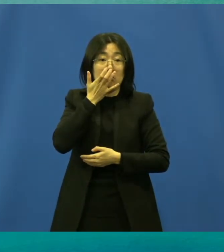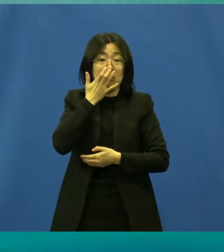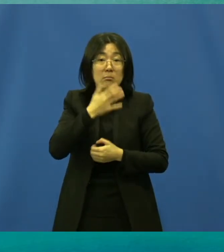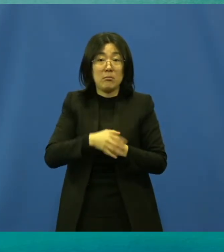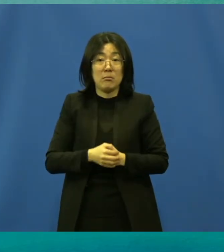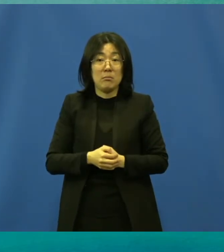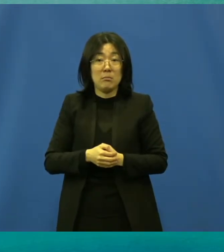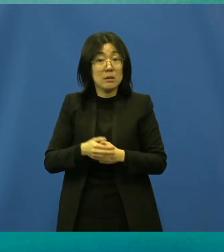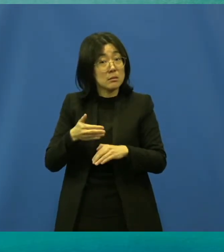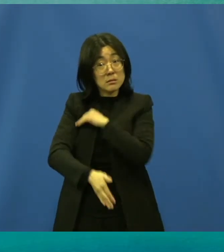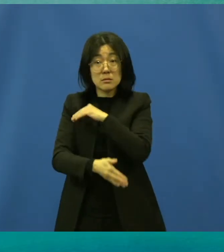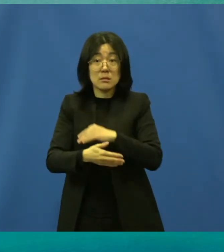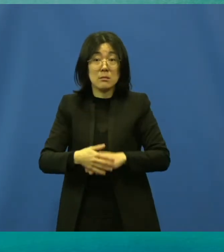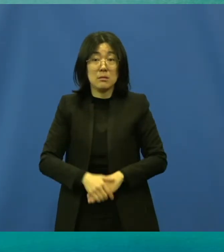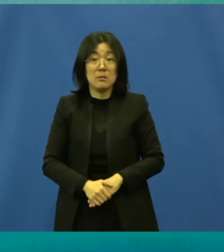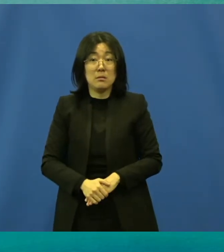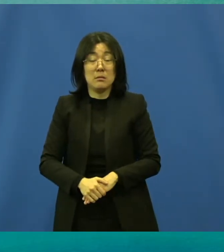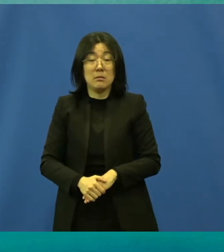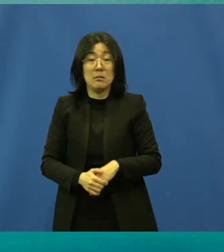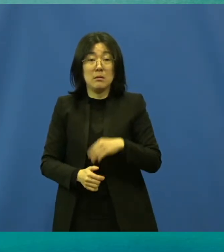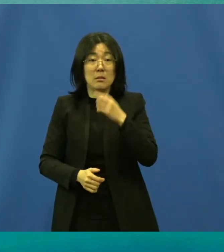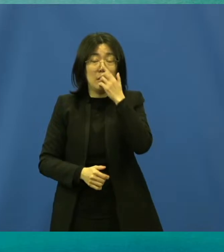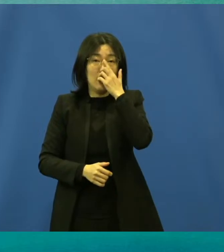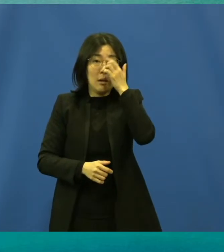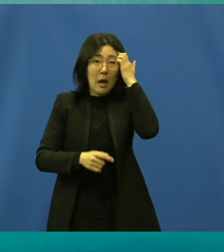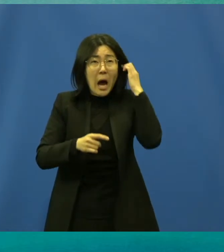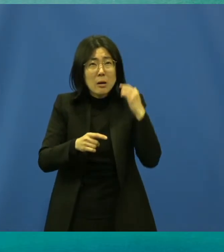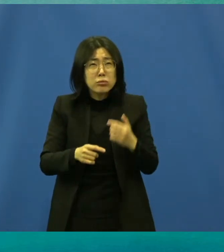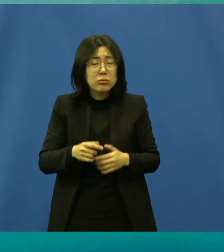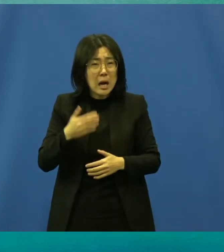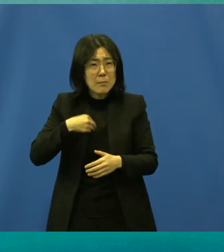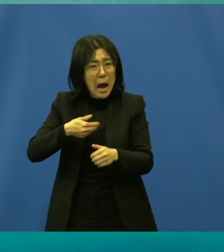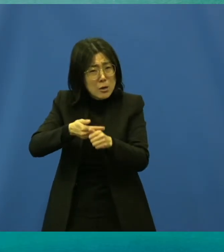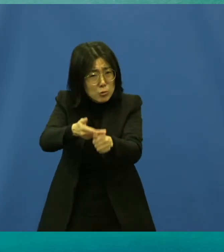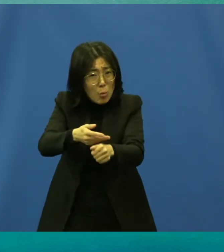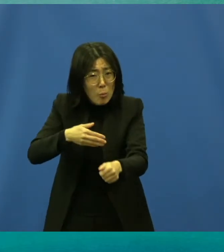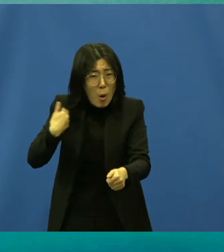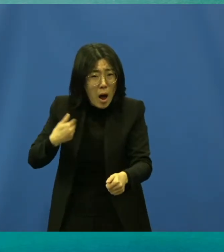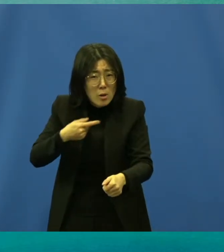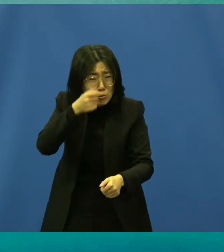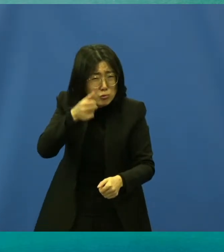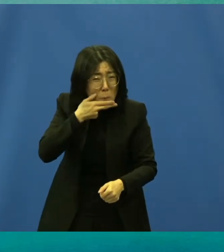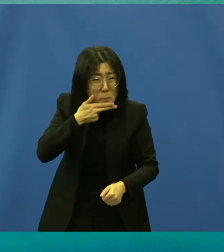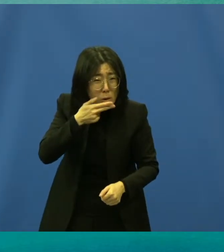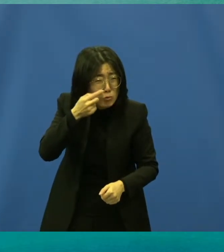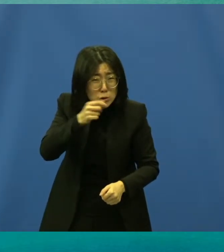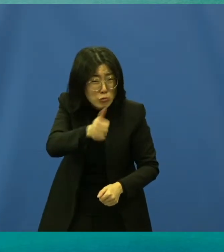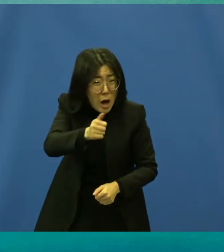안타까운 것은 궁지에 몰려 기도합니다.